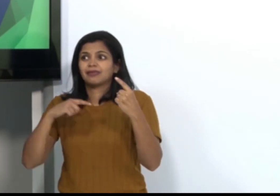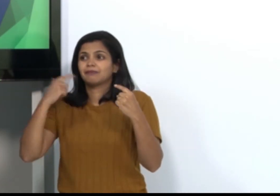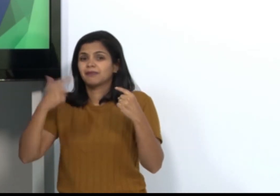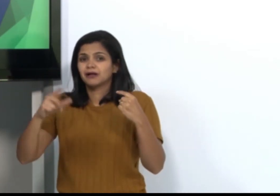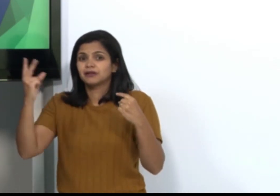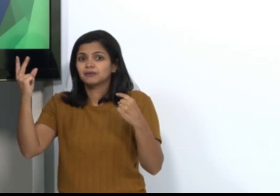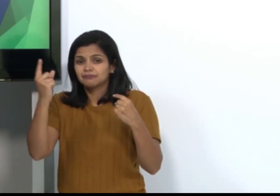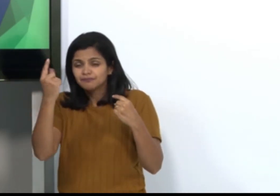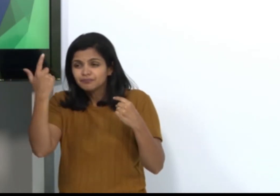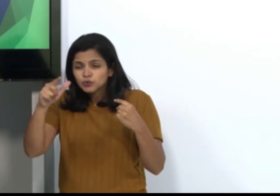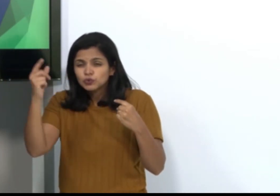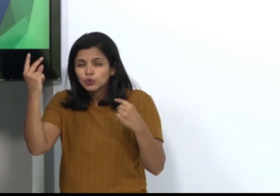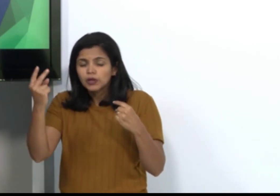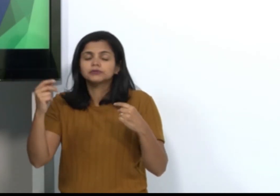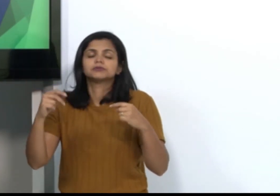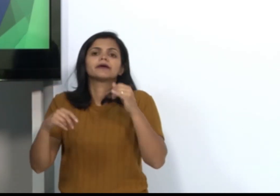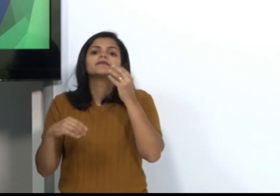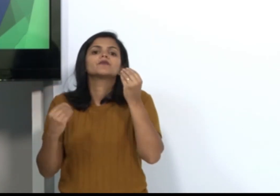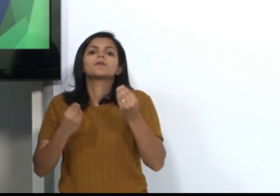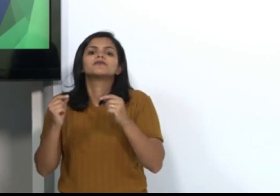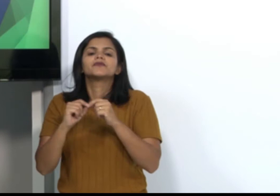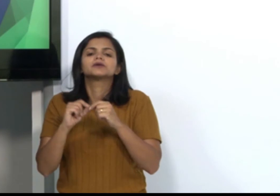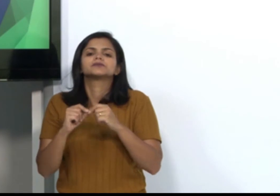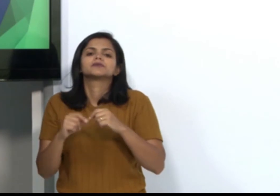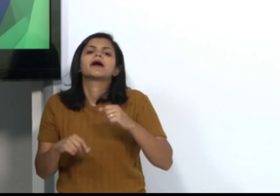coluna. Se for somente uma coluna,